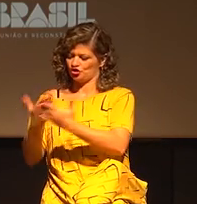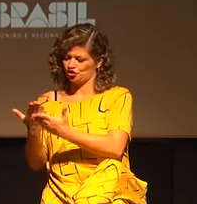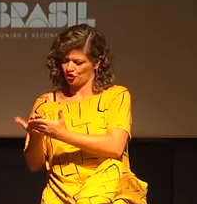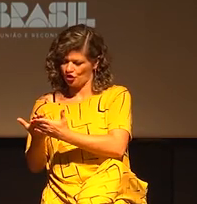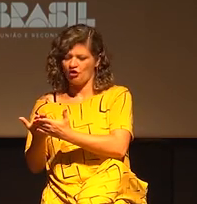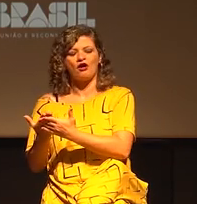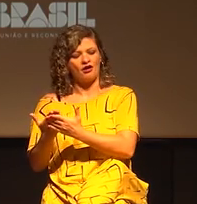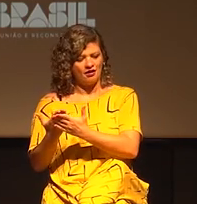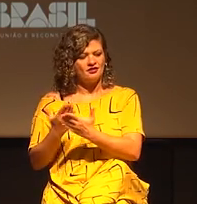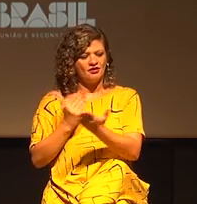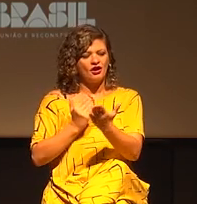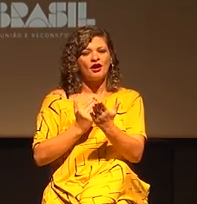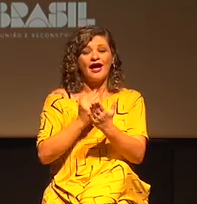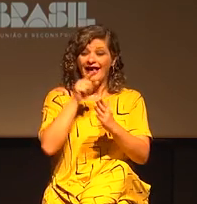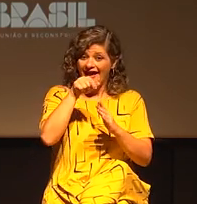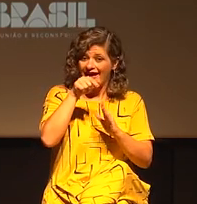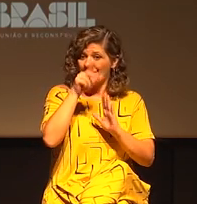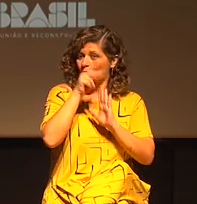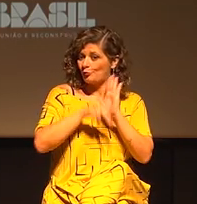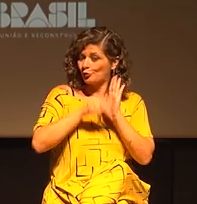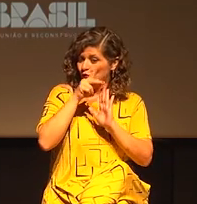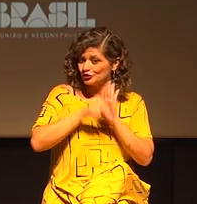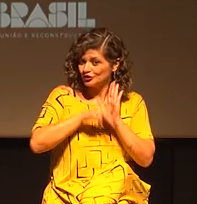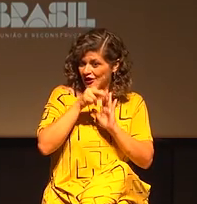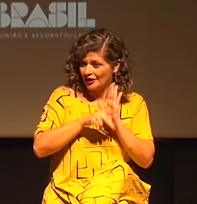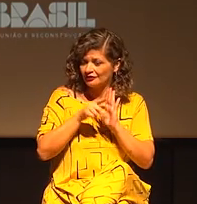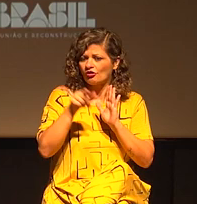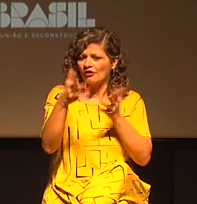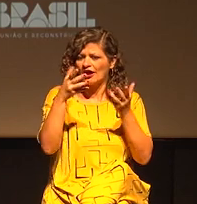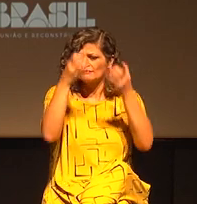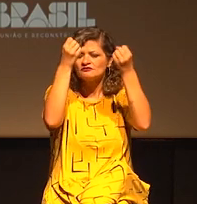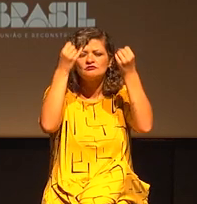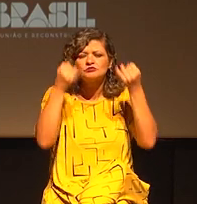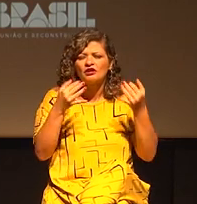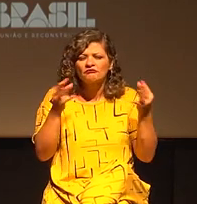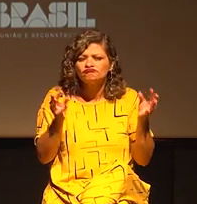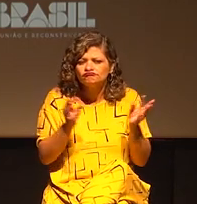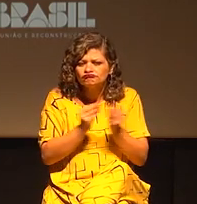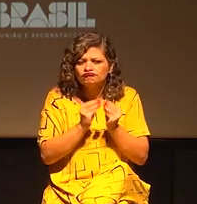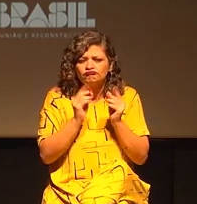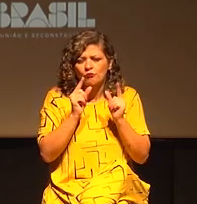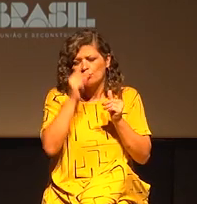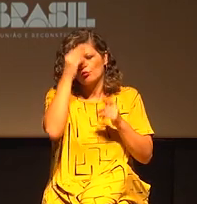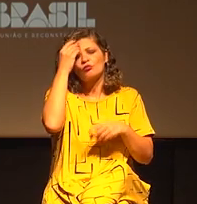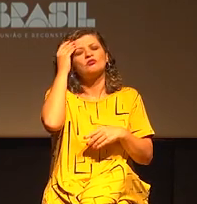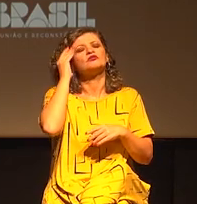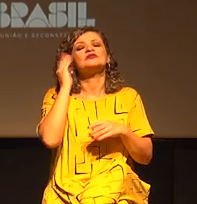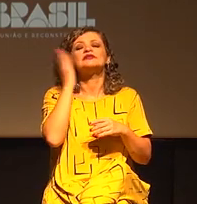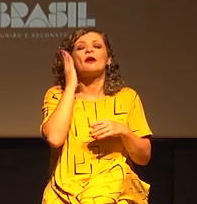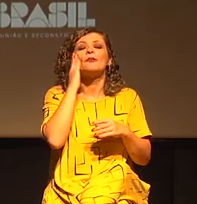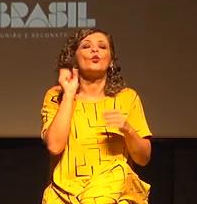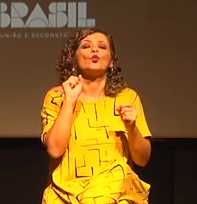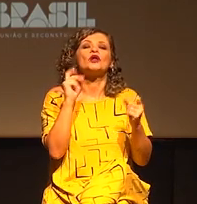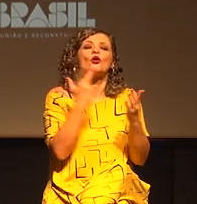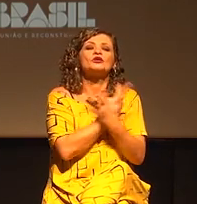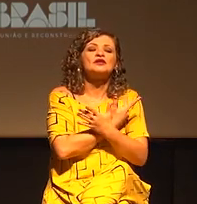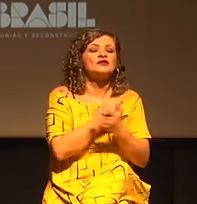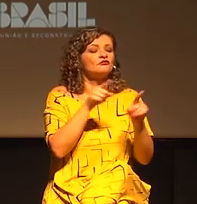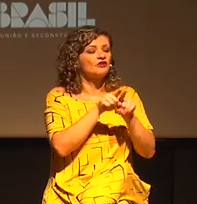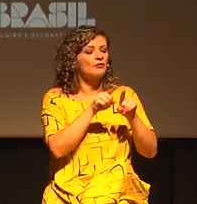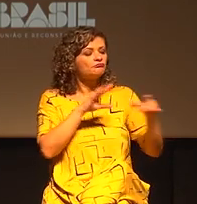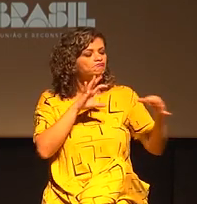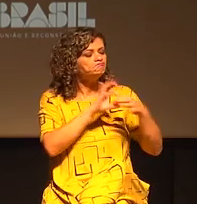ano é um é um projeto que queria que você explicasse um pouco né pra gente saber do que tá acontecendo enquanto política